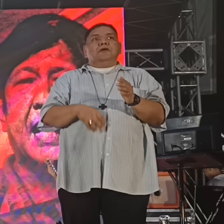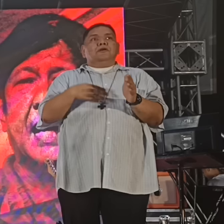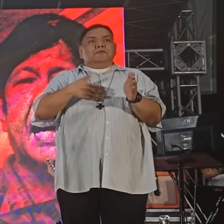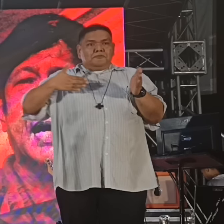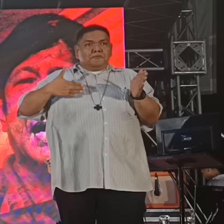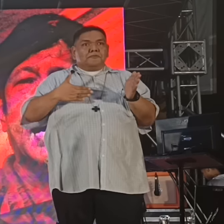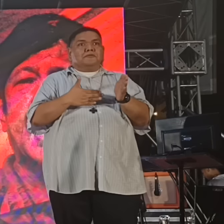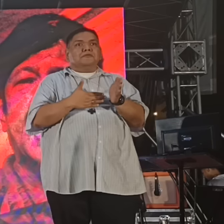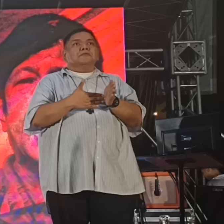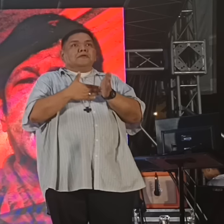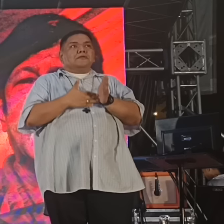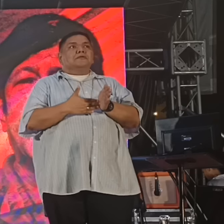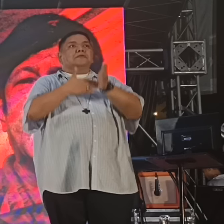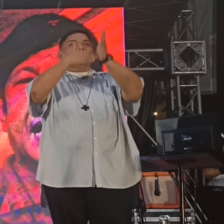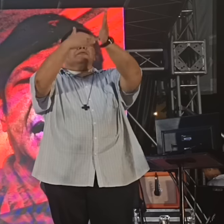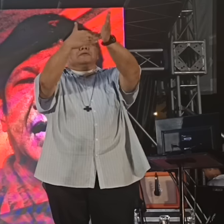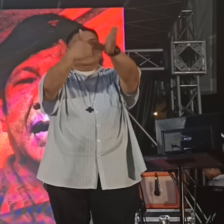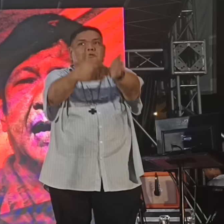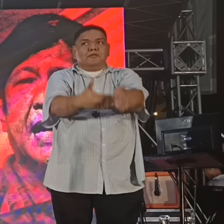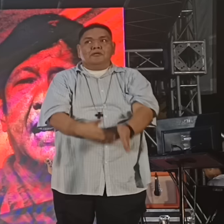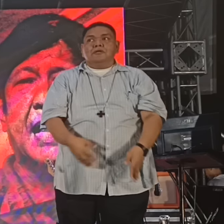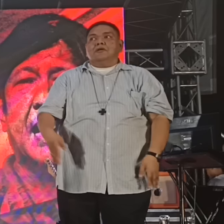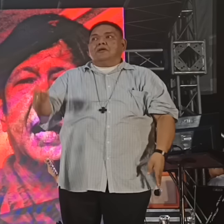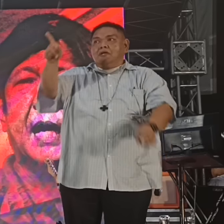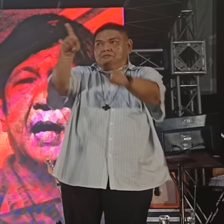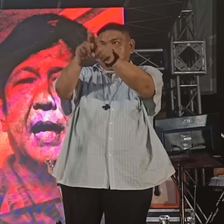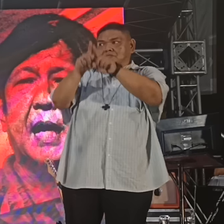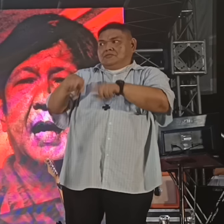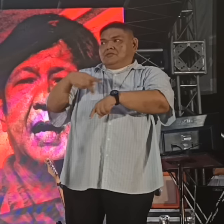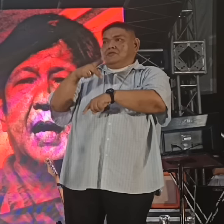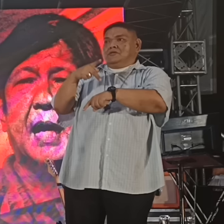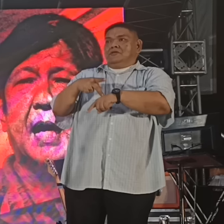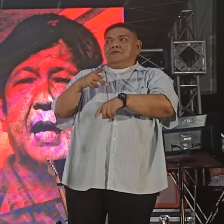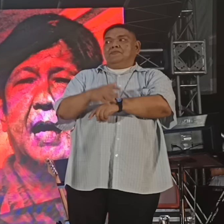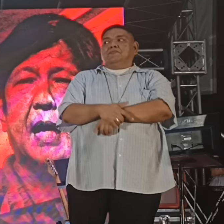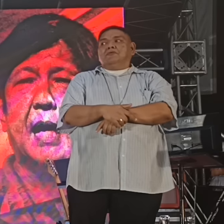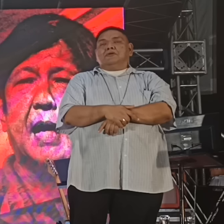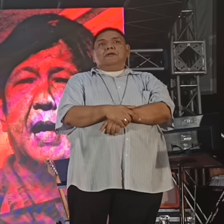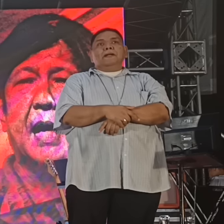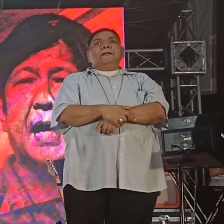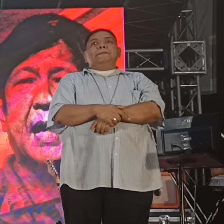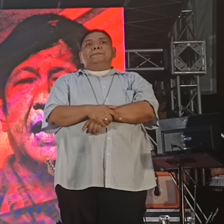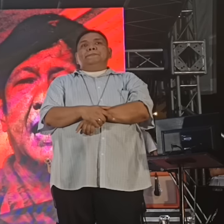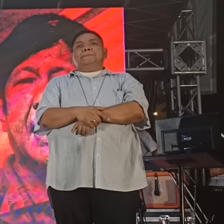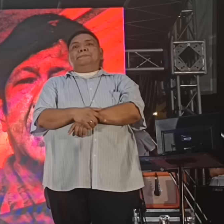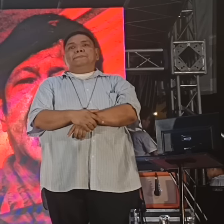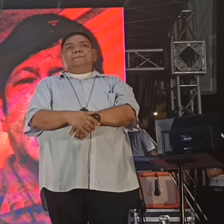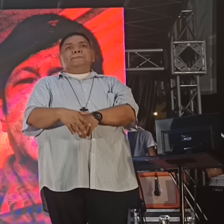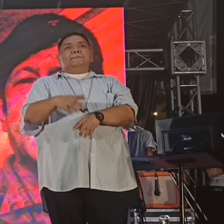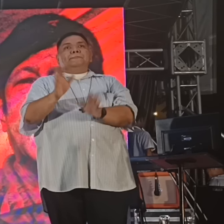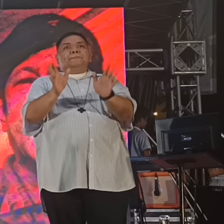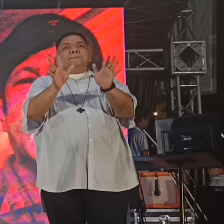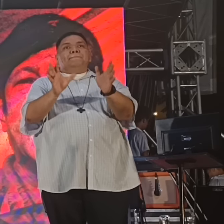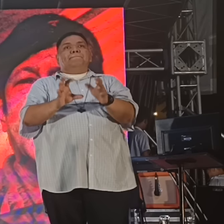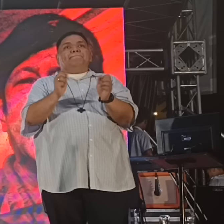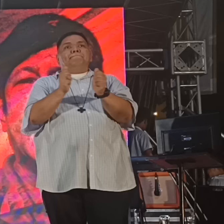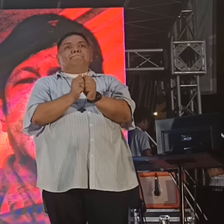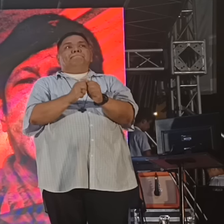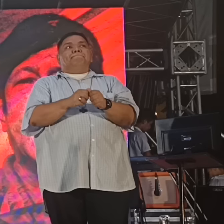ako para sa bayan dahil ako isang Pilipino. Laban kasama ang bayan!